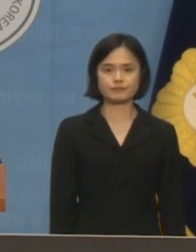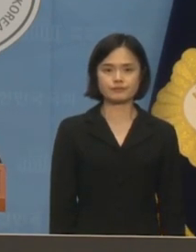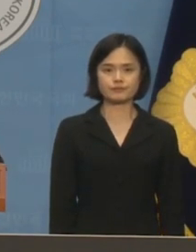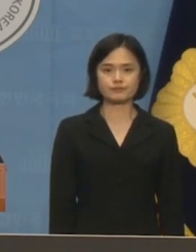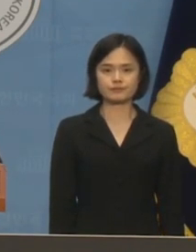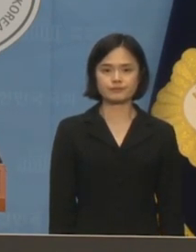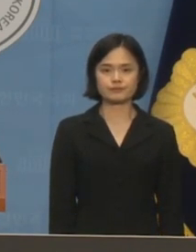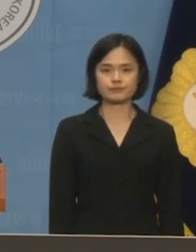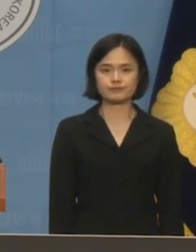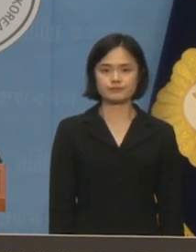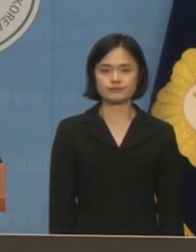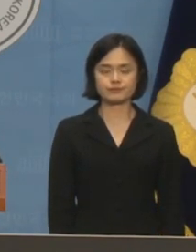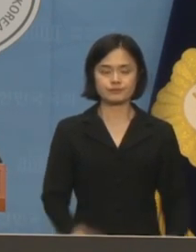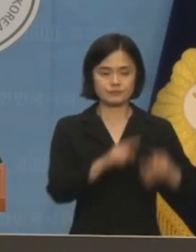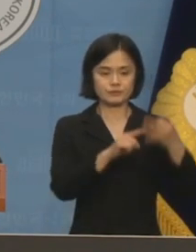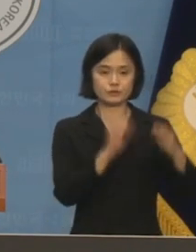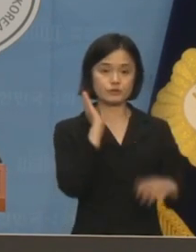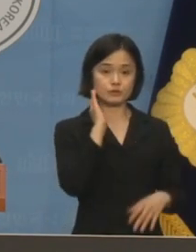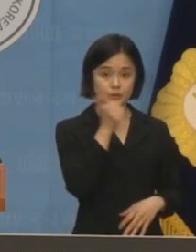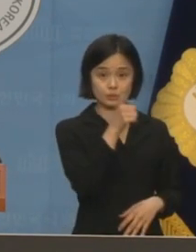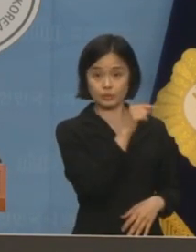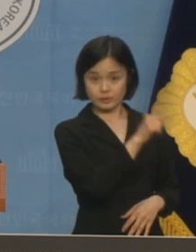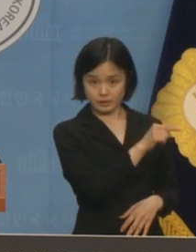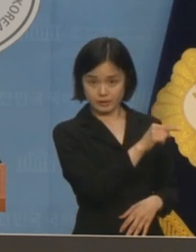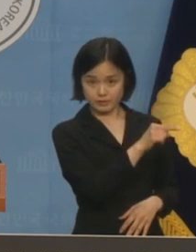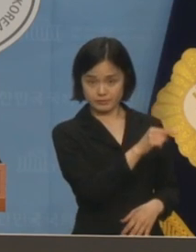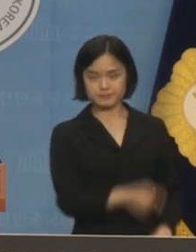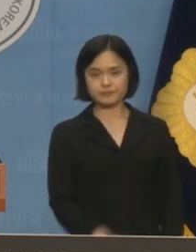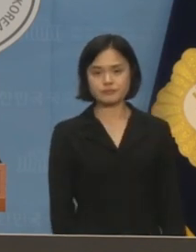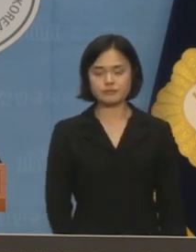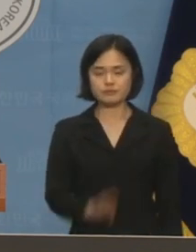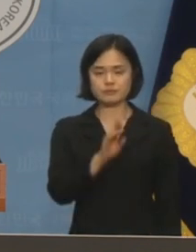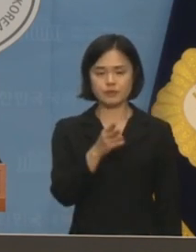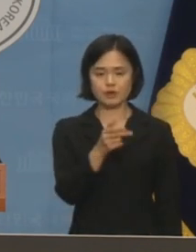성명서. 윤석열 대통령은 자살한 트랜스젠더 고